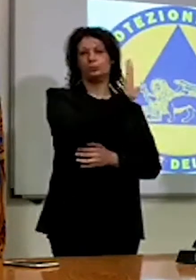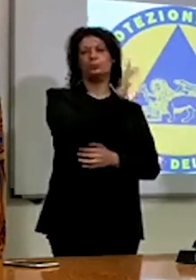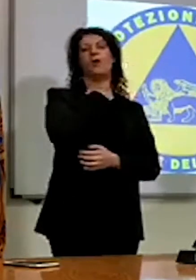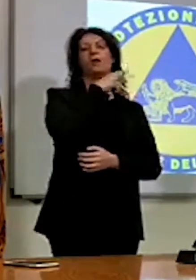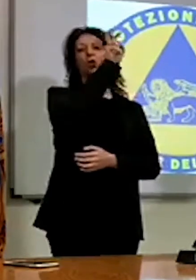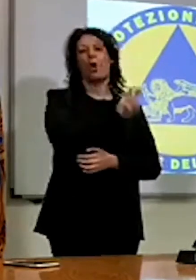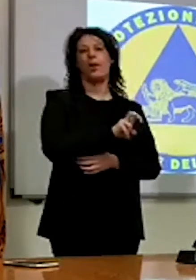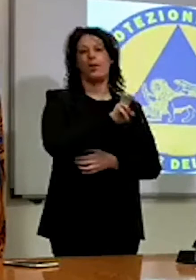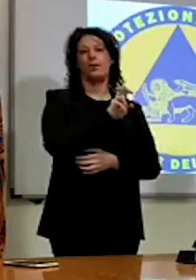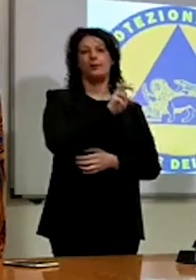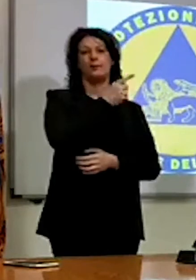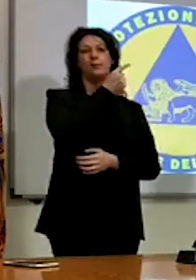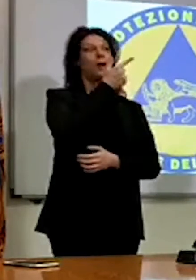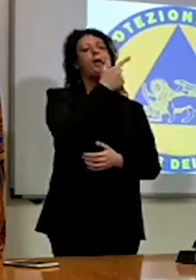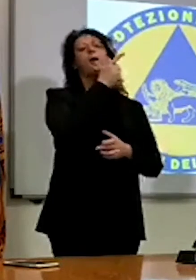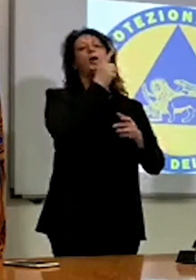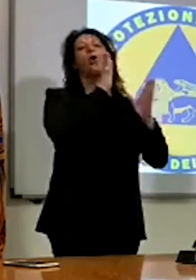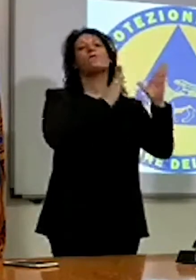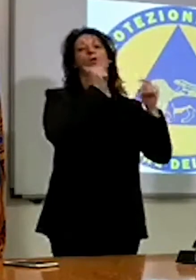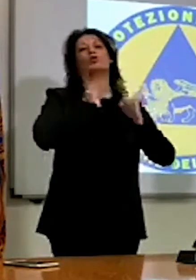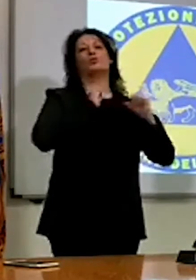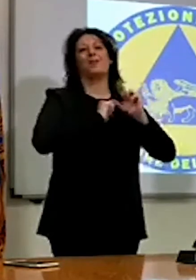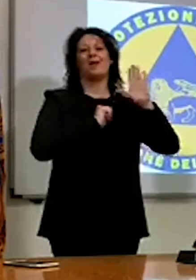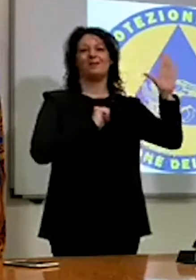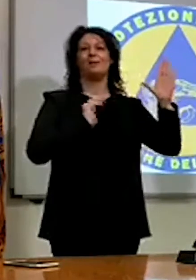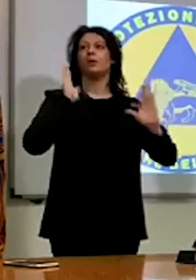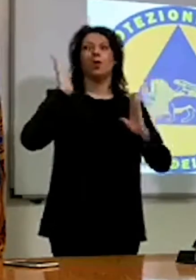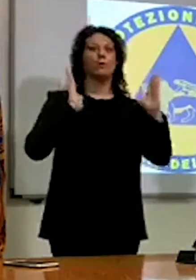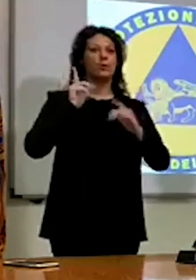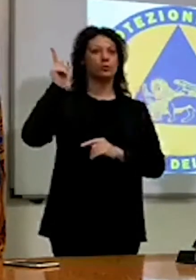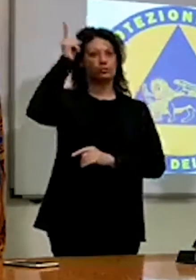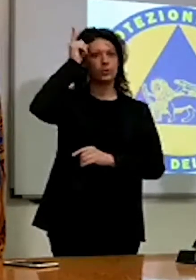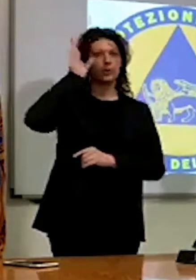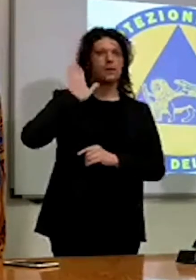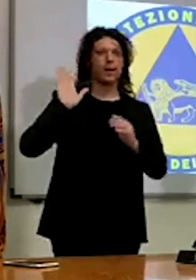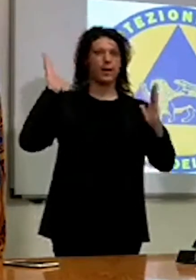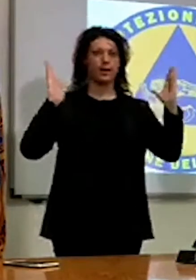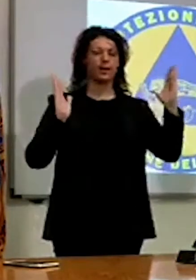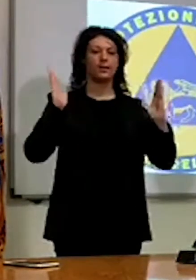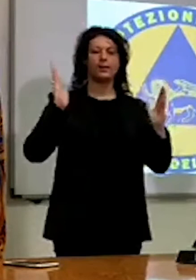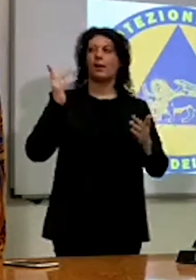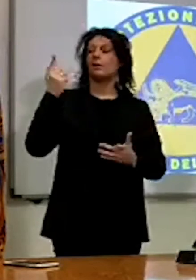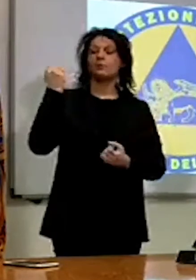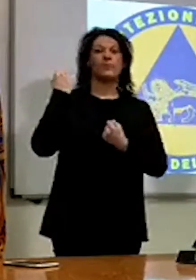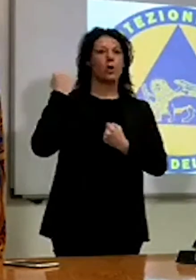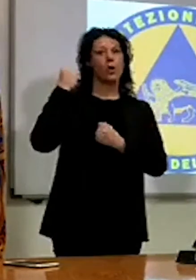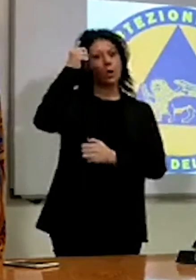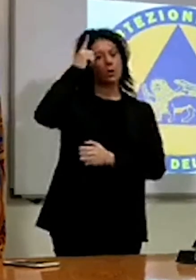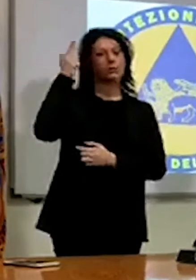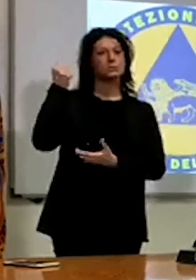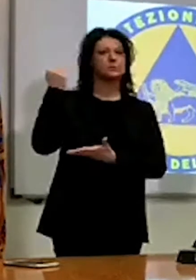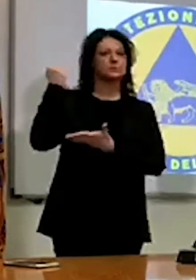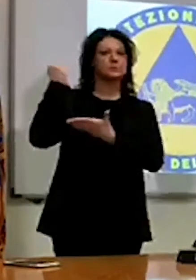molti di più al relativo vuoi capire quando si apriranno di nuovi mercati e le